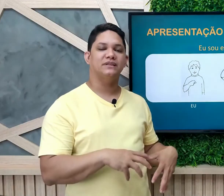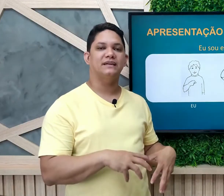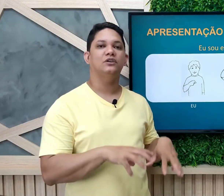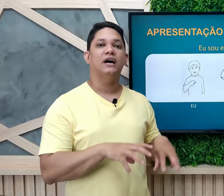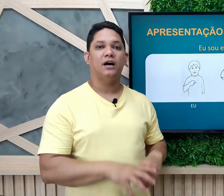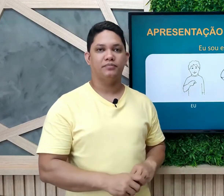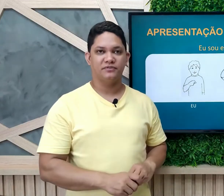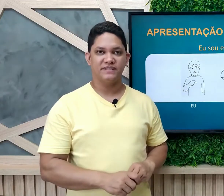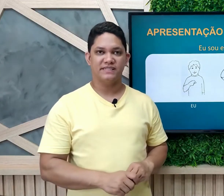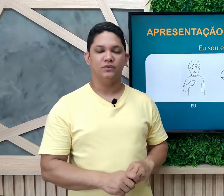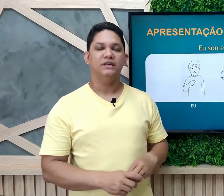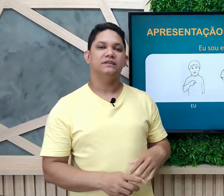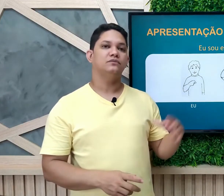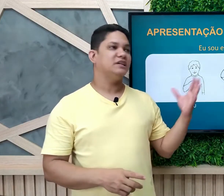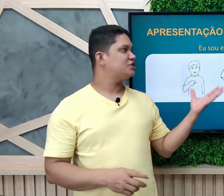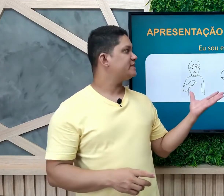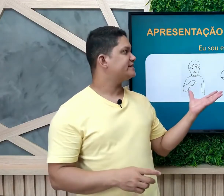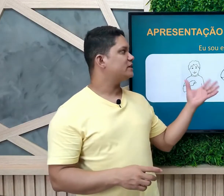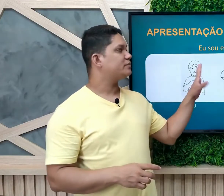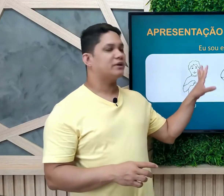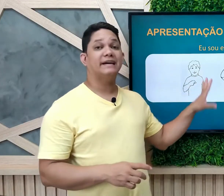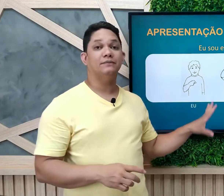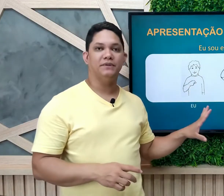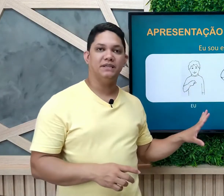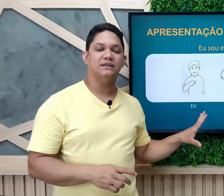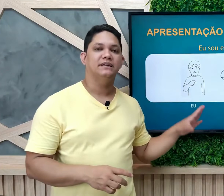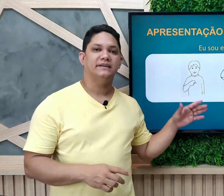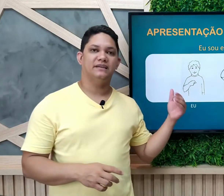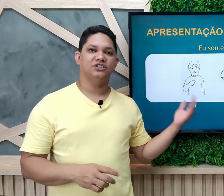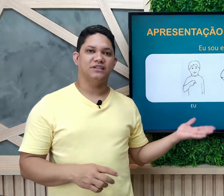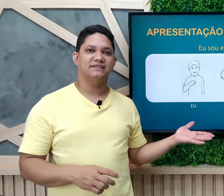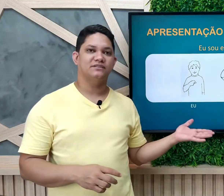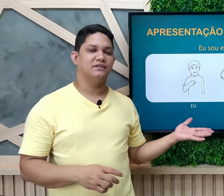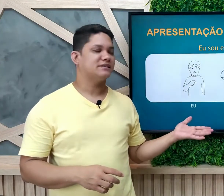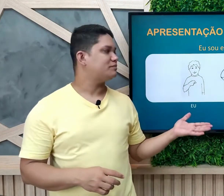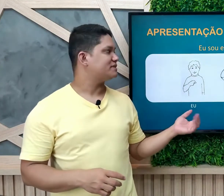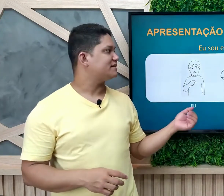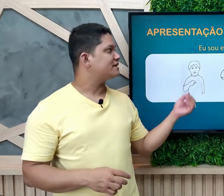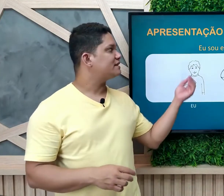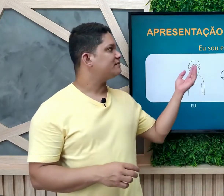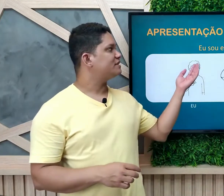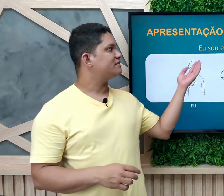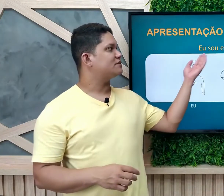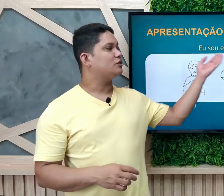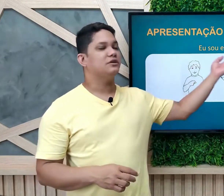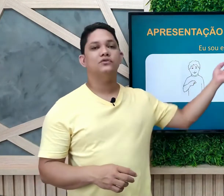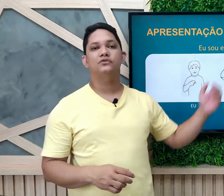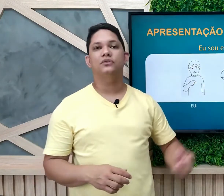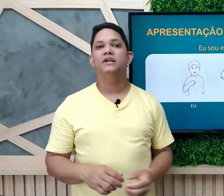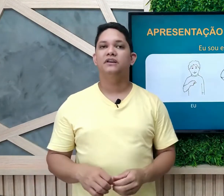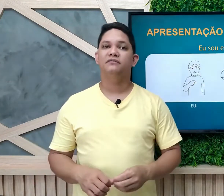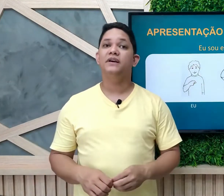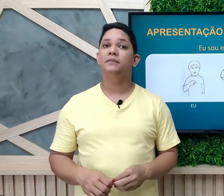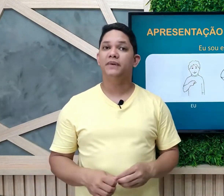relacionada à profissão. Então, neste exemplo, a Camila, que é quem está se apresentando, ela vai dizer, olha, eu sou